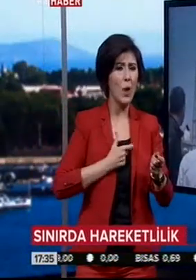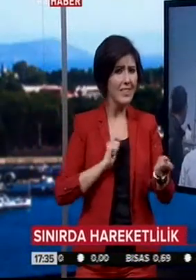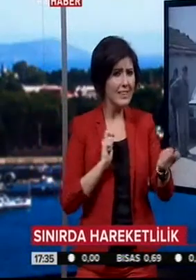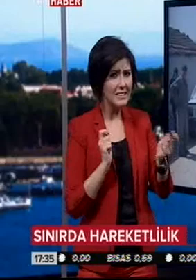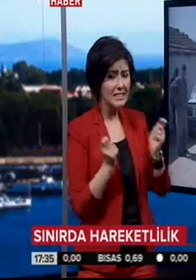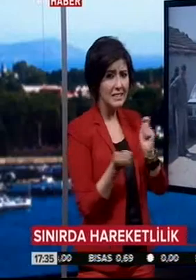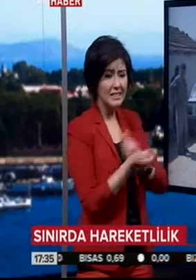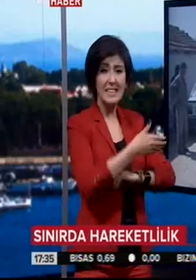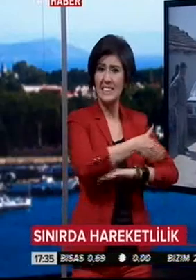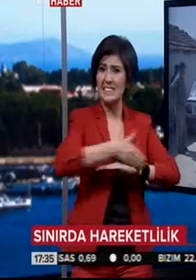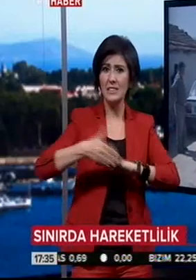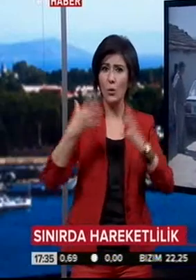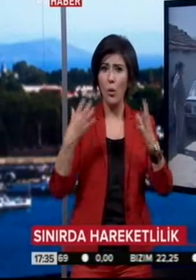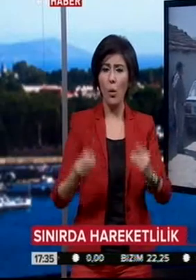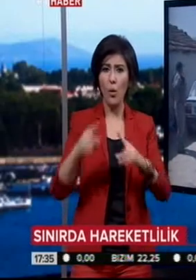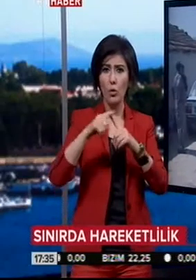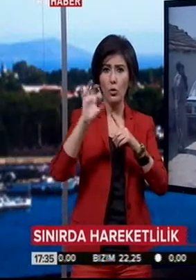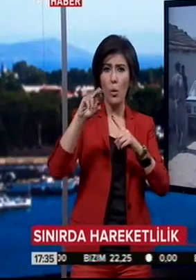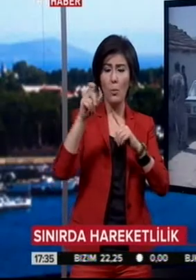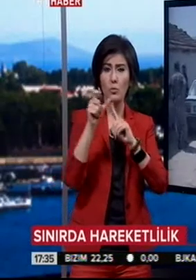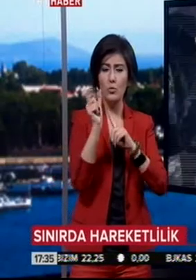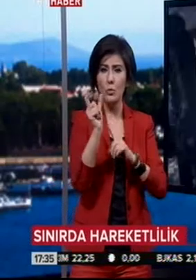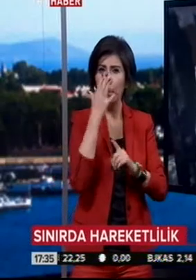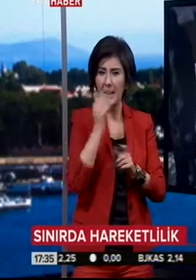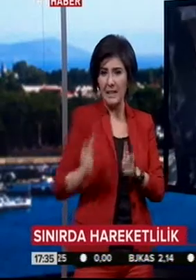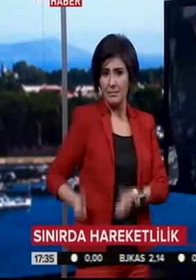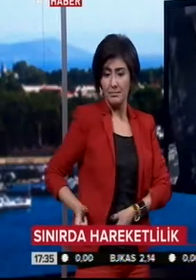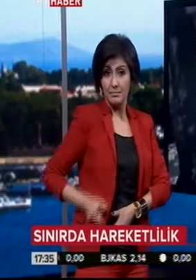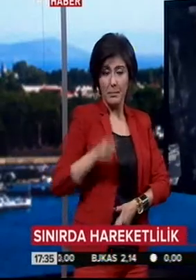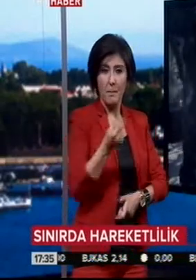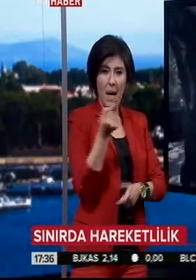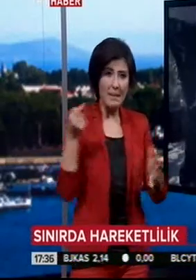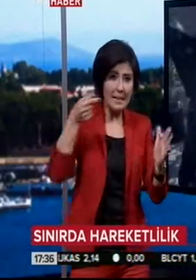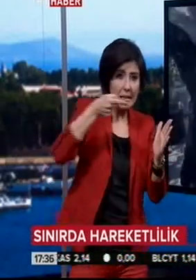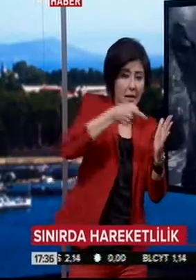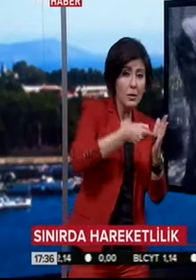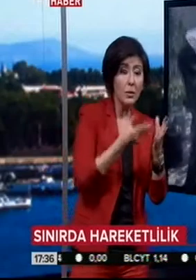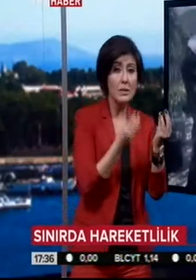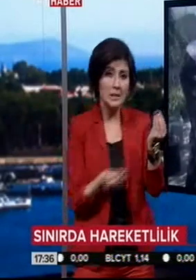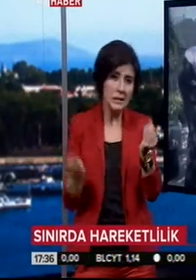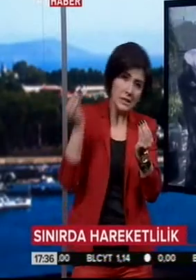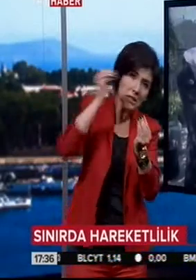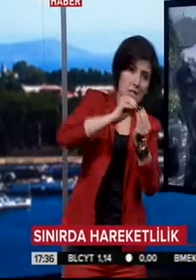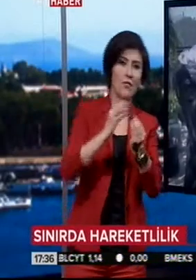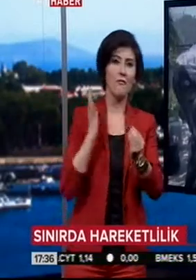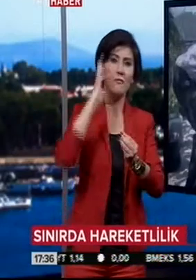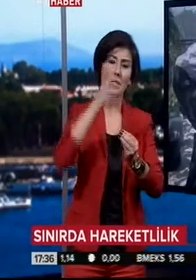çerçevesinde sınırda bulunan topçu birlikleri tarafından mermilerin geldiği bölgeye misliyle karşılık verildiği